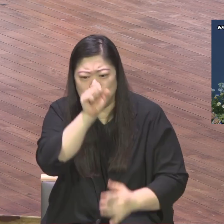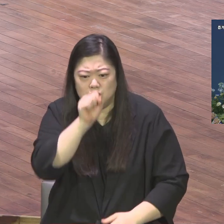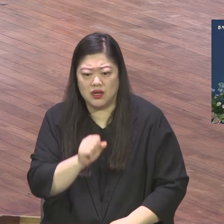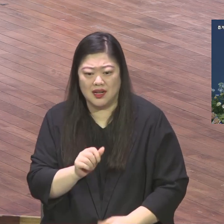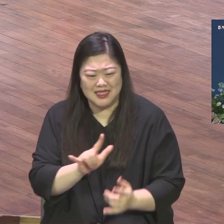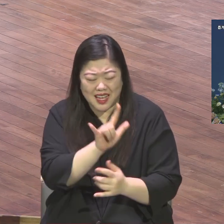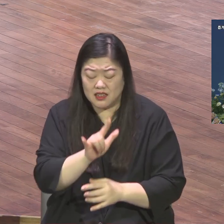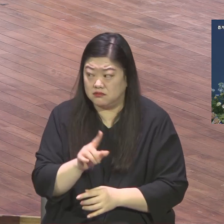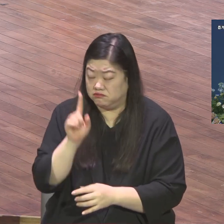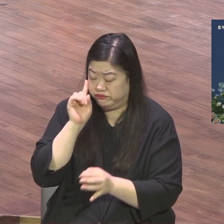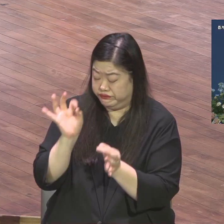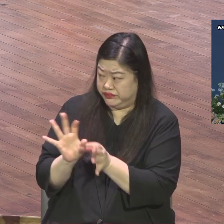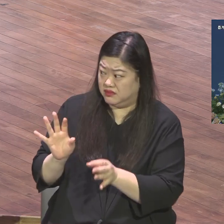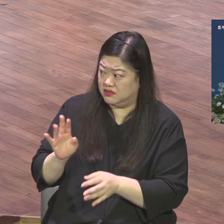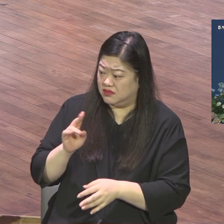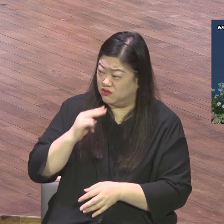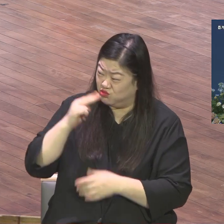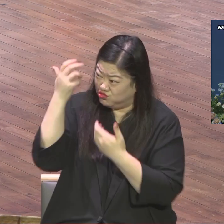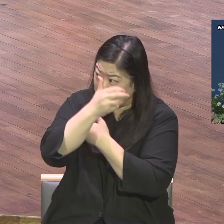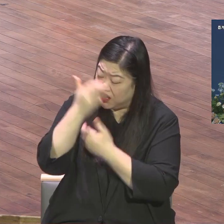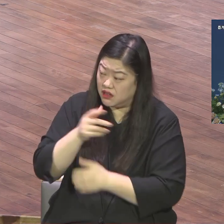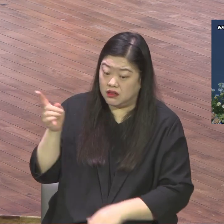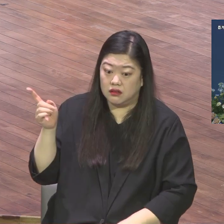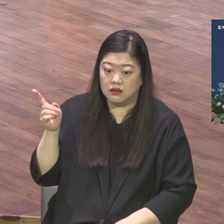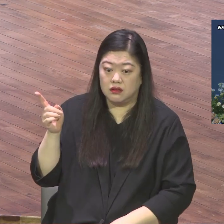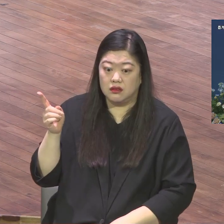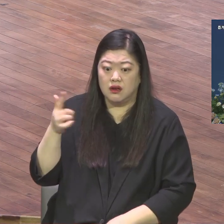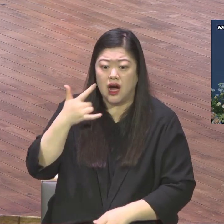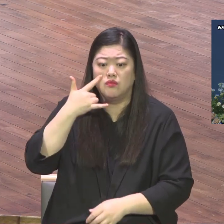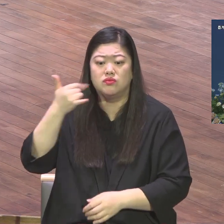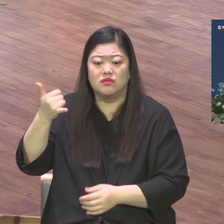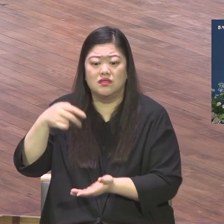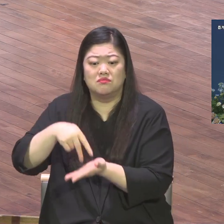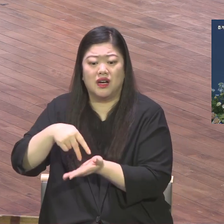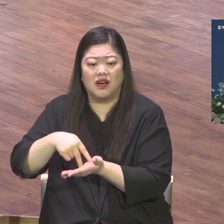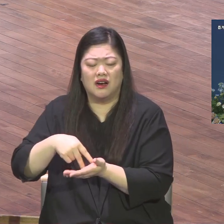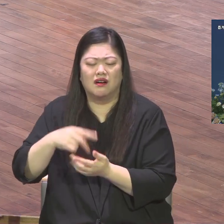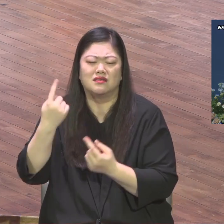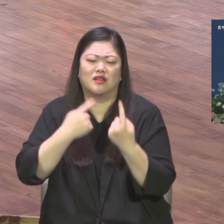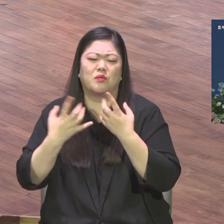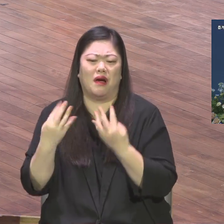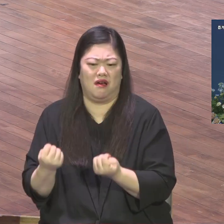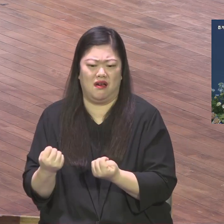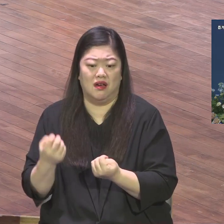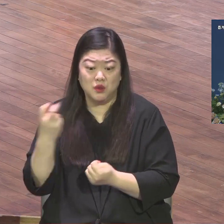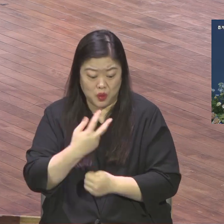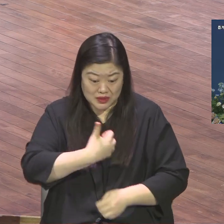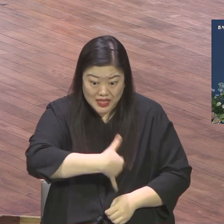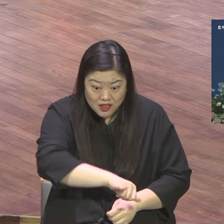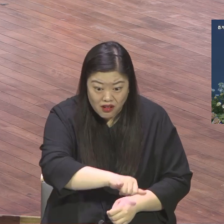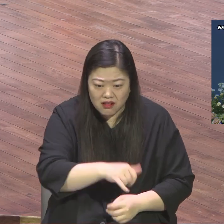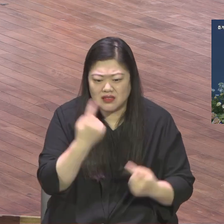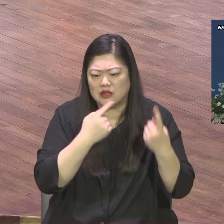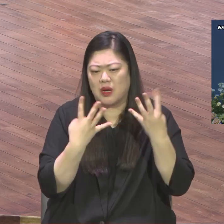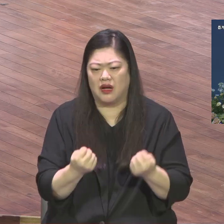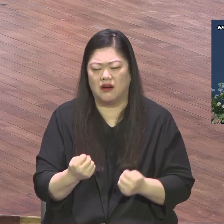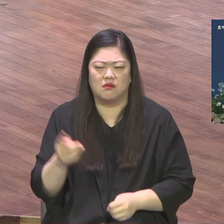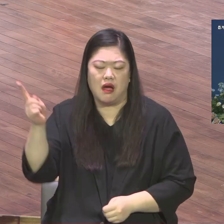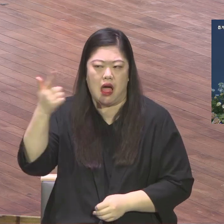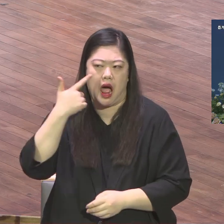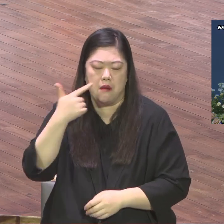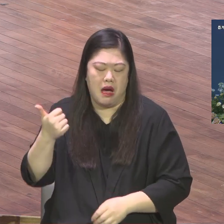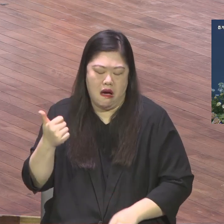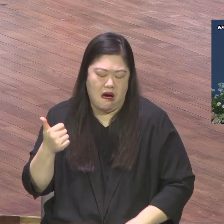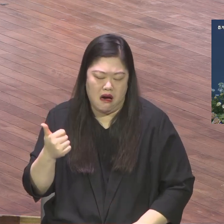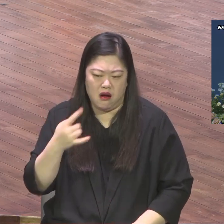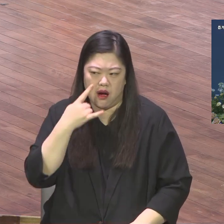보면 자녀들이요, 부모들은 몰라요. 상처가 많아요. 물어보면 전부 아버지 아니면 어머니. 어머니에